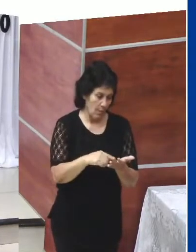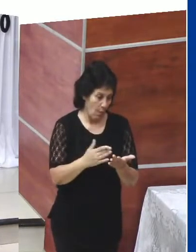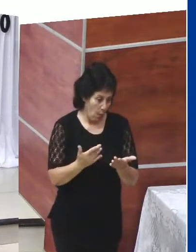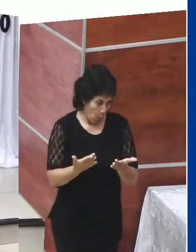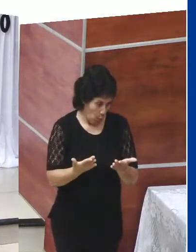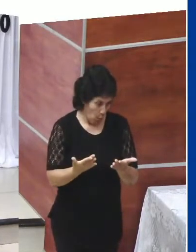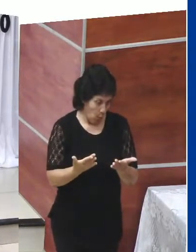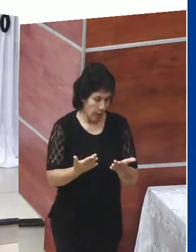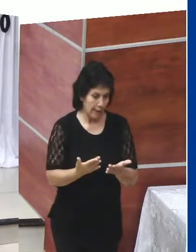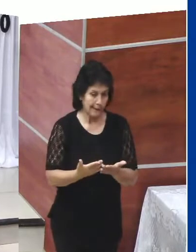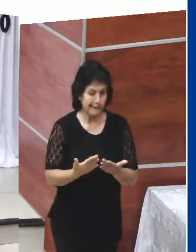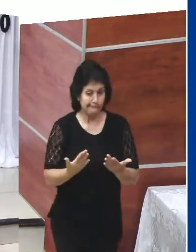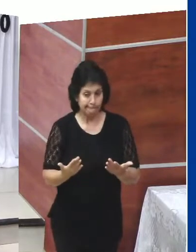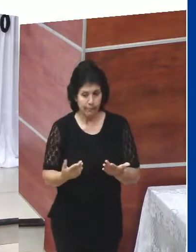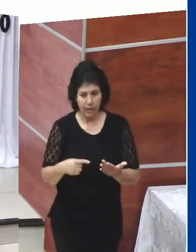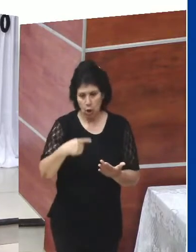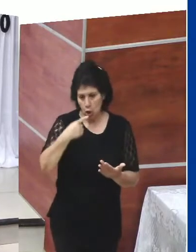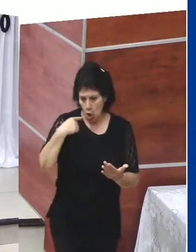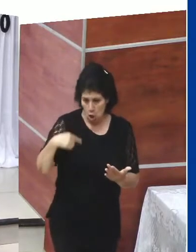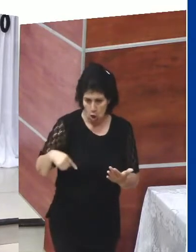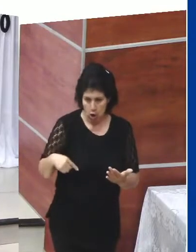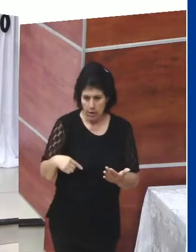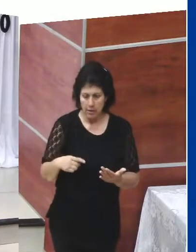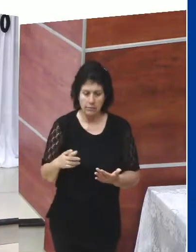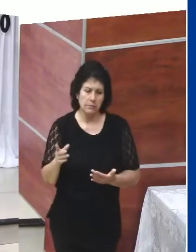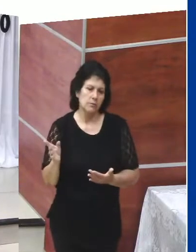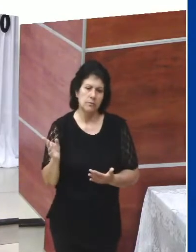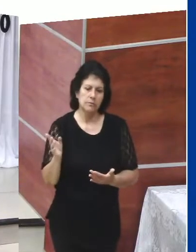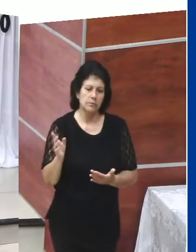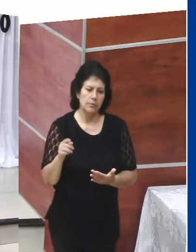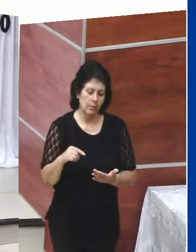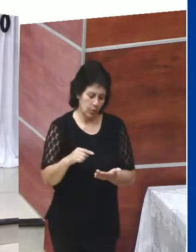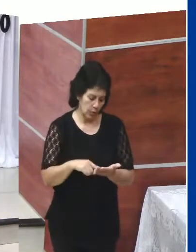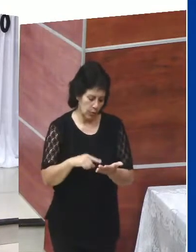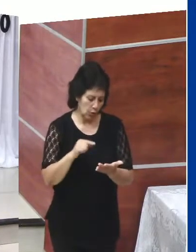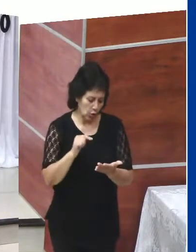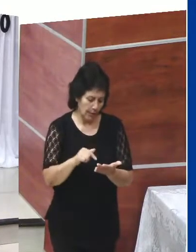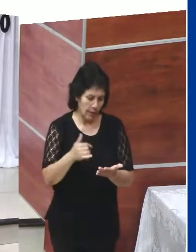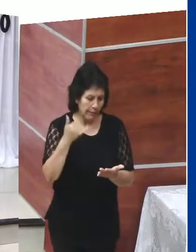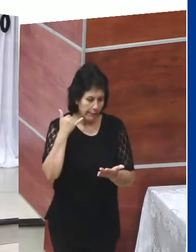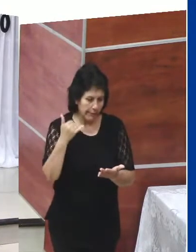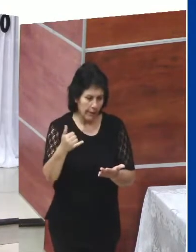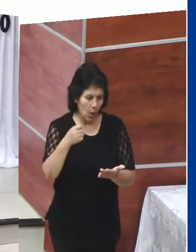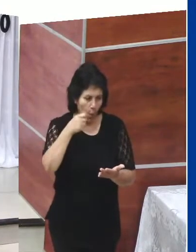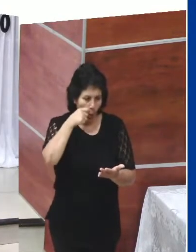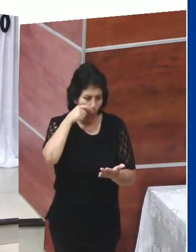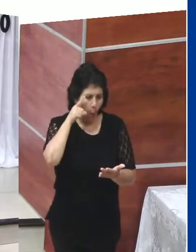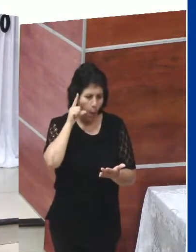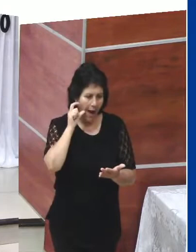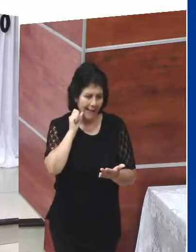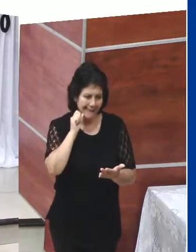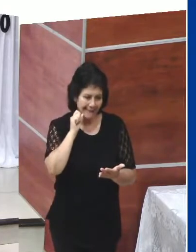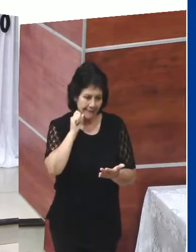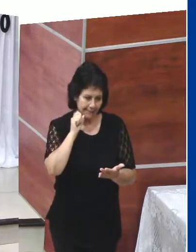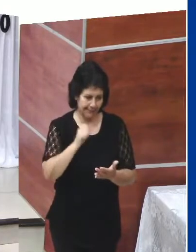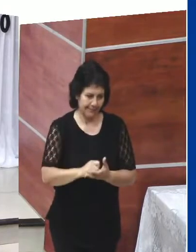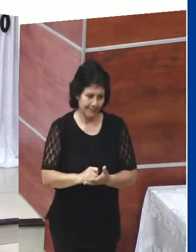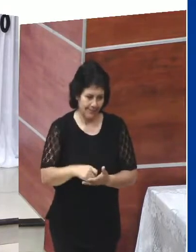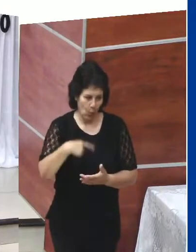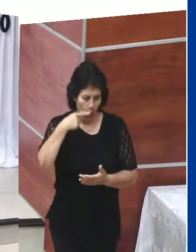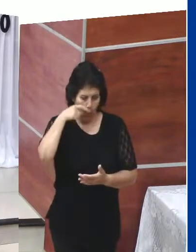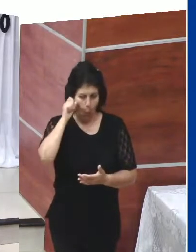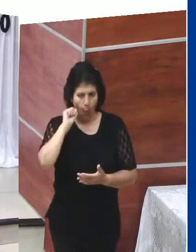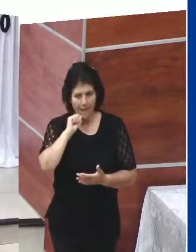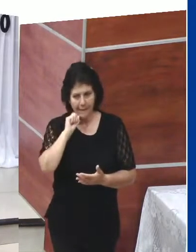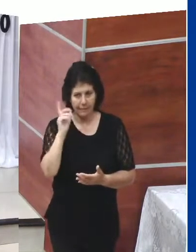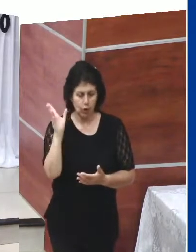Probablemente ya no registra el color, pero uno lo toca todos los ratos para comunicarse con otros. Termina con app y empieza